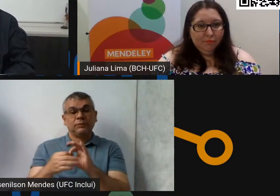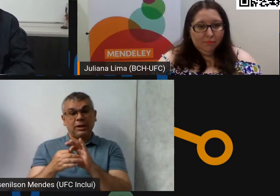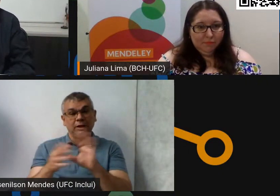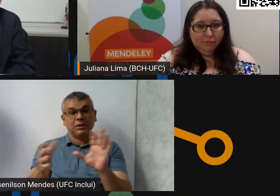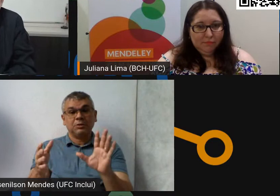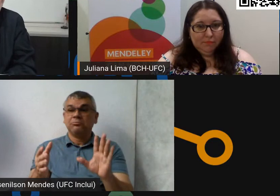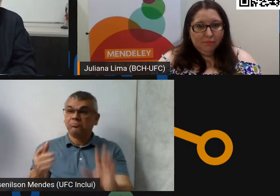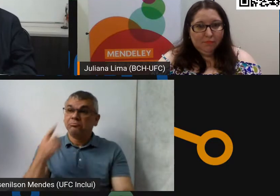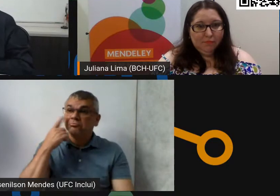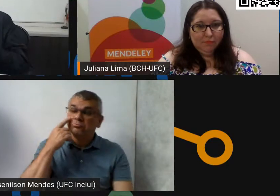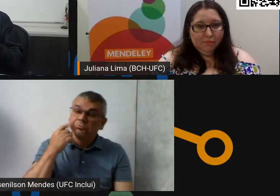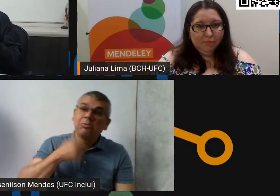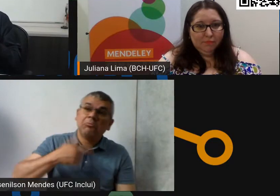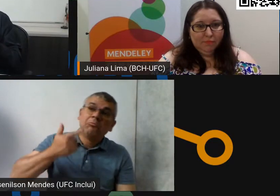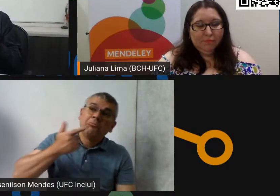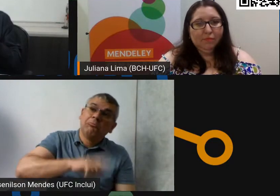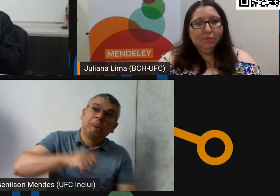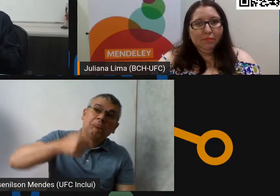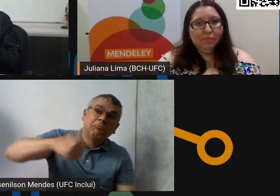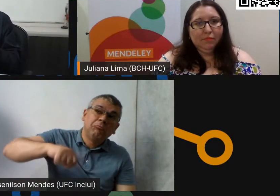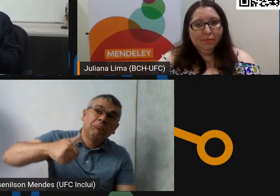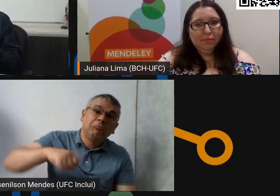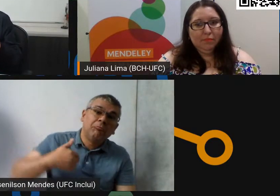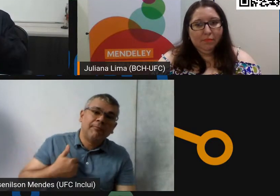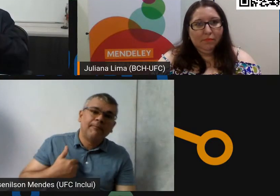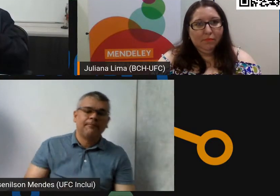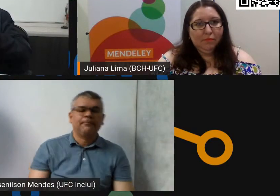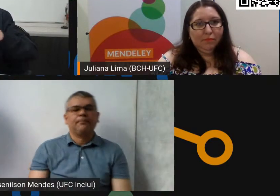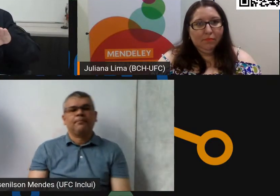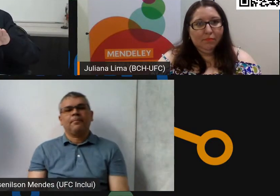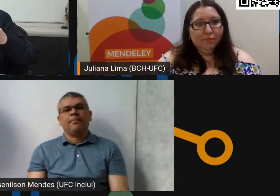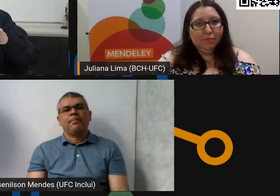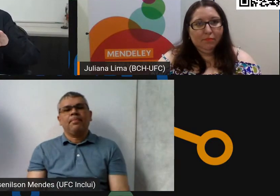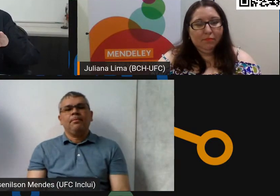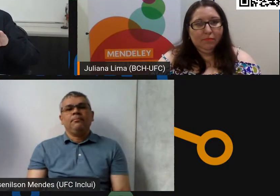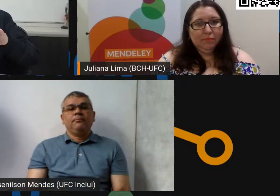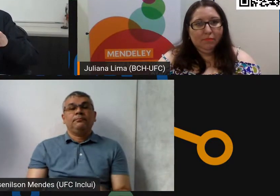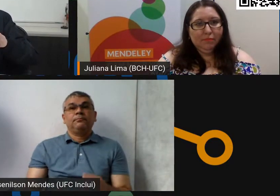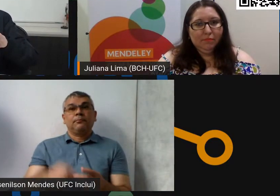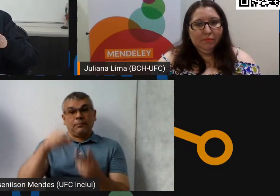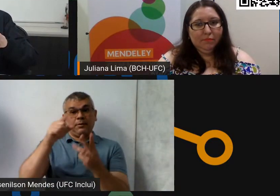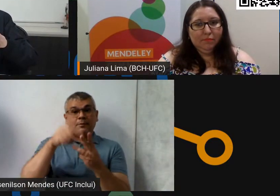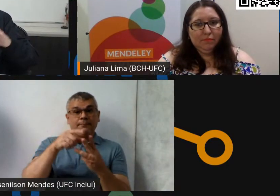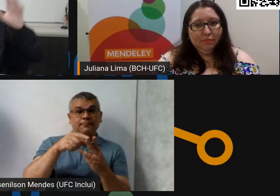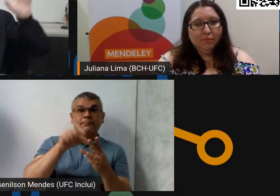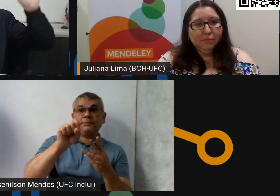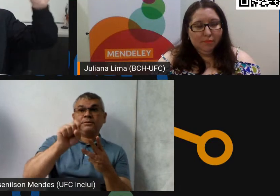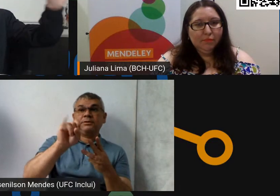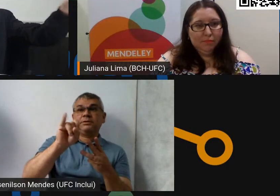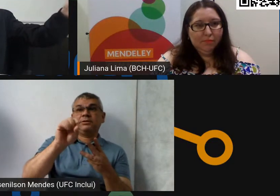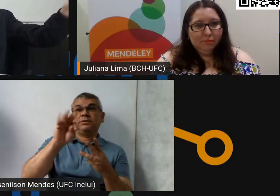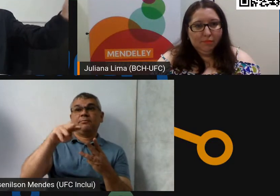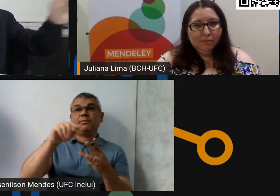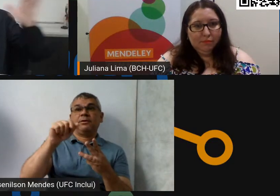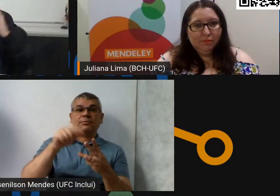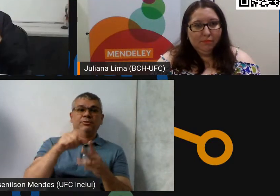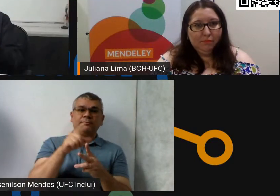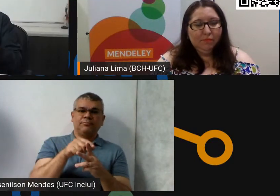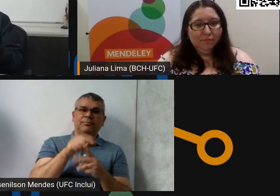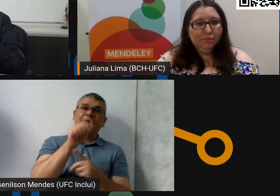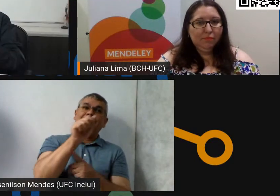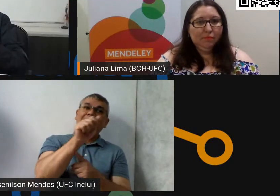ótimo. A sistemática, essa sistemática, ela tem dois tipos aí dentro, por isso que dá três. Um é a